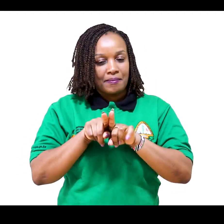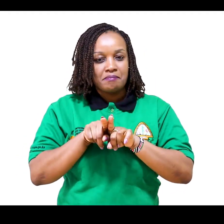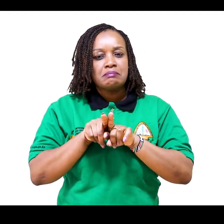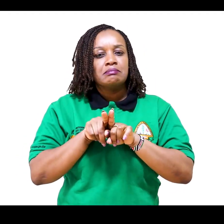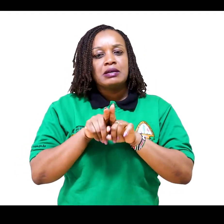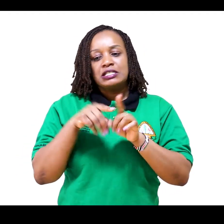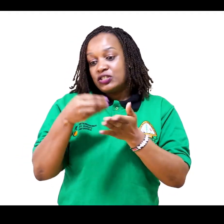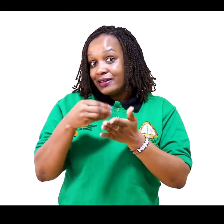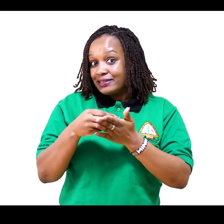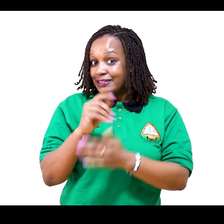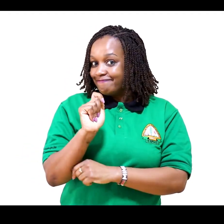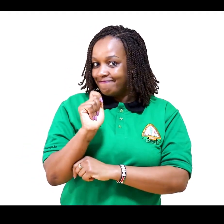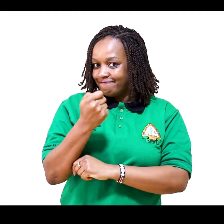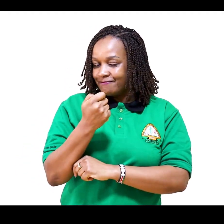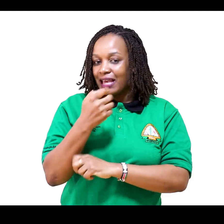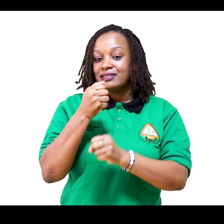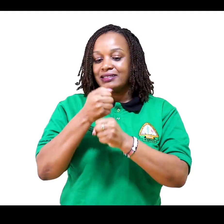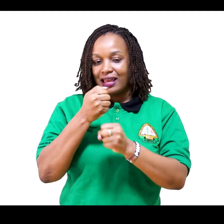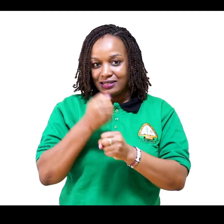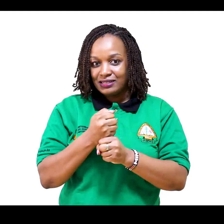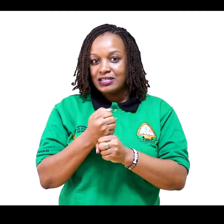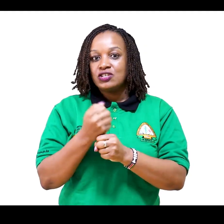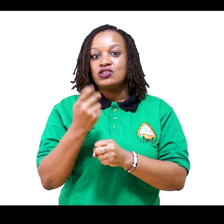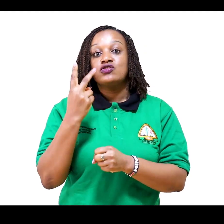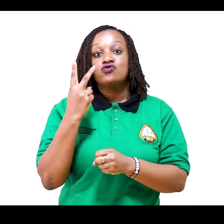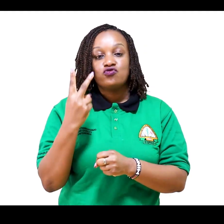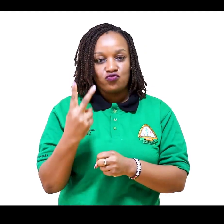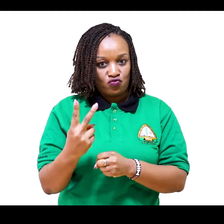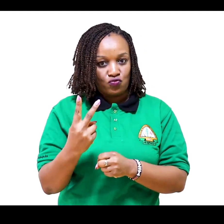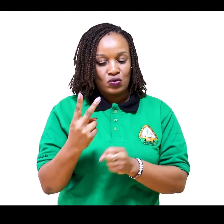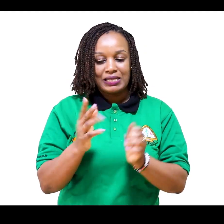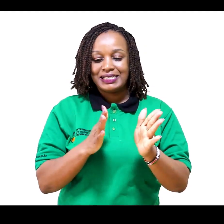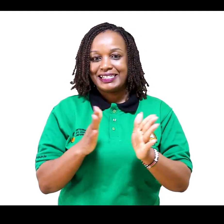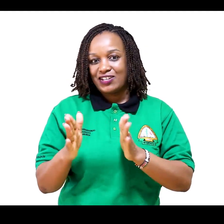shilingi kwa kila aina na kitambulisho kufanyika kwa misimu 2 ya kilimo.